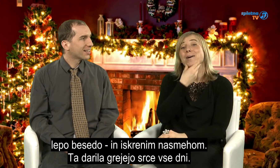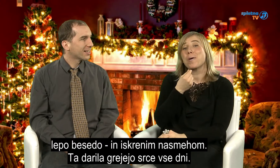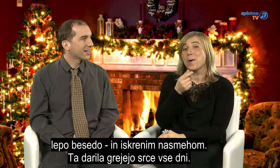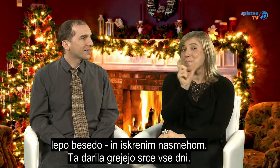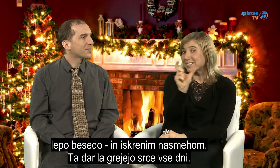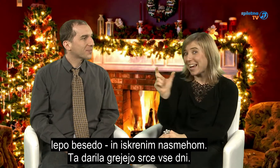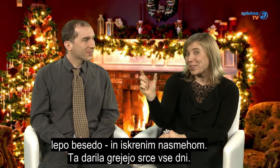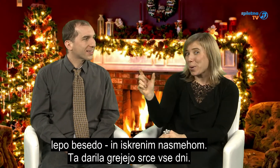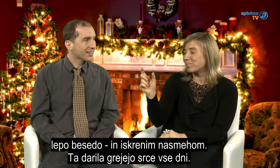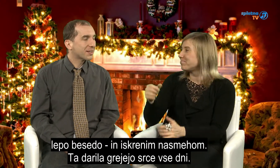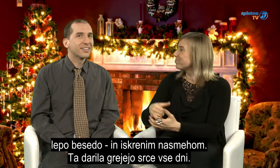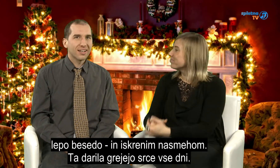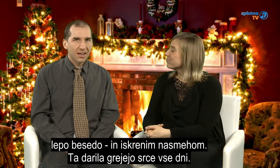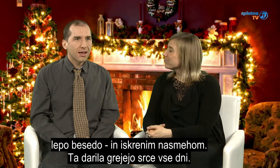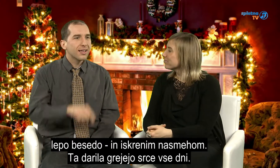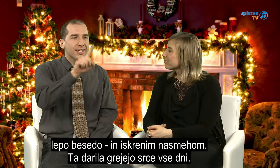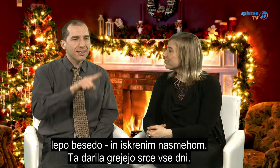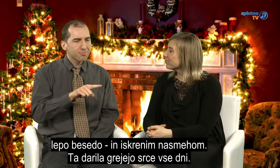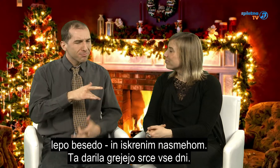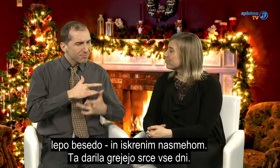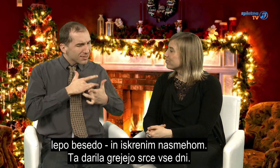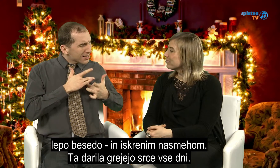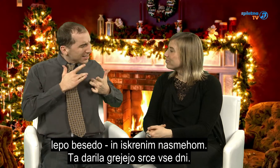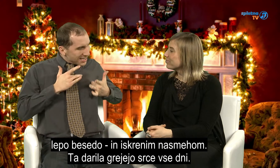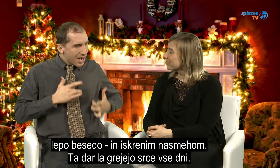lepo besedo in iskrenim nasmehom.